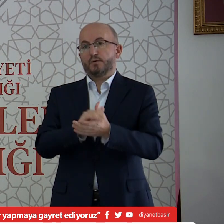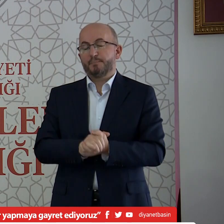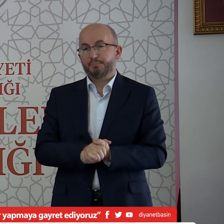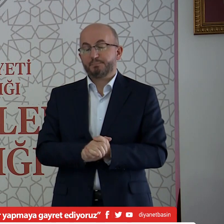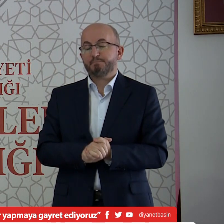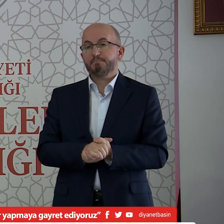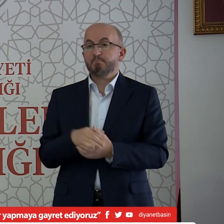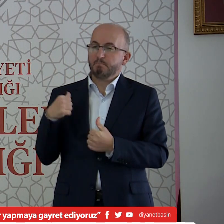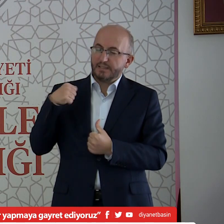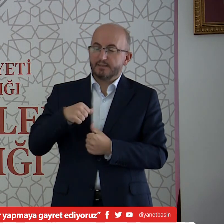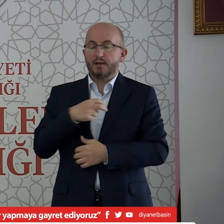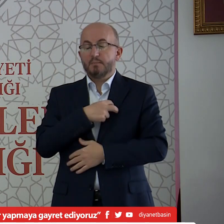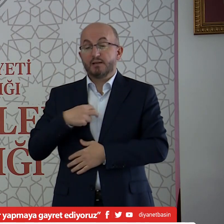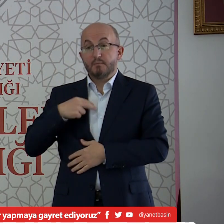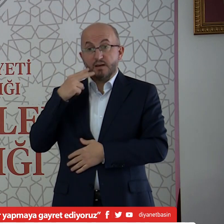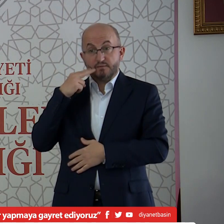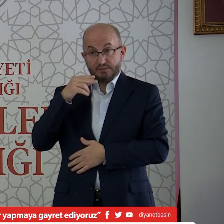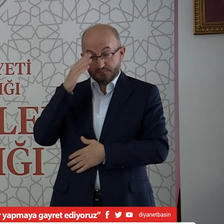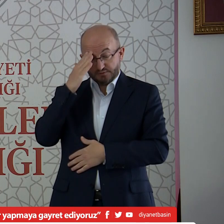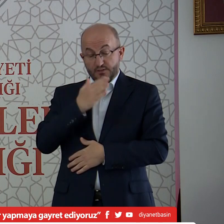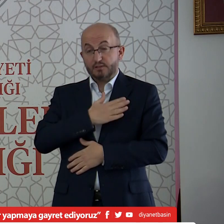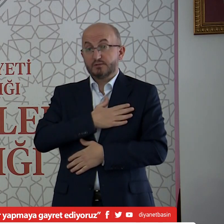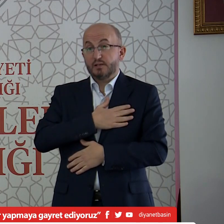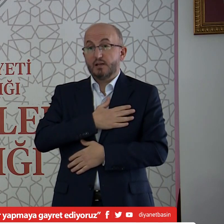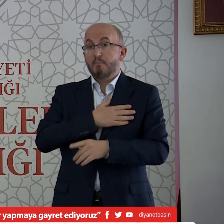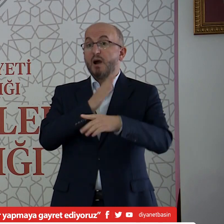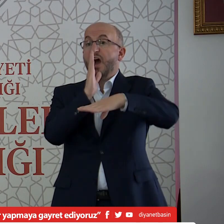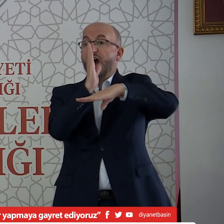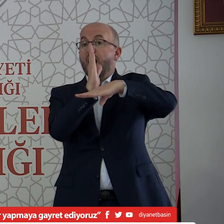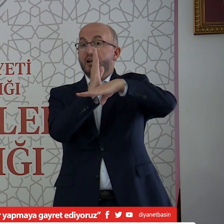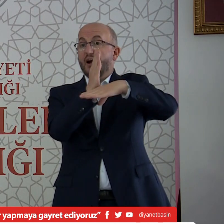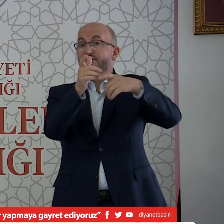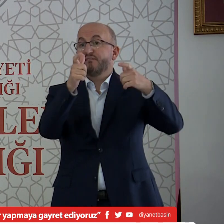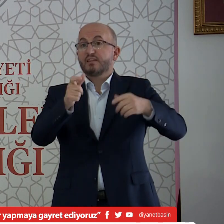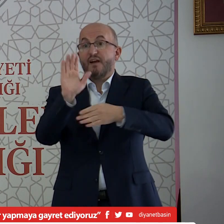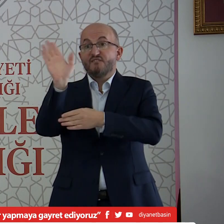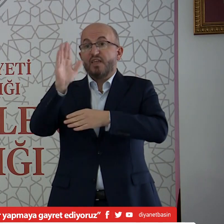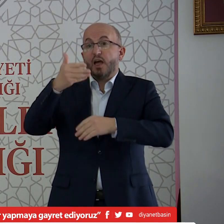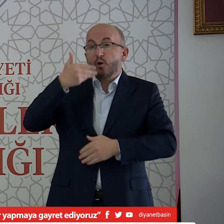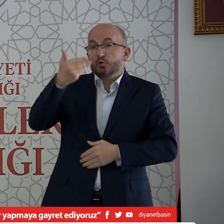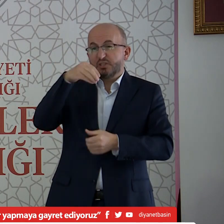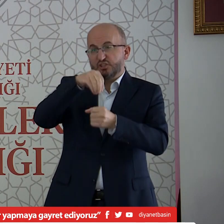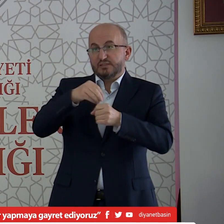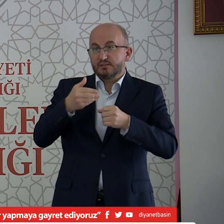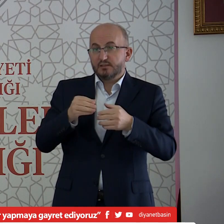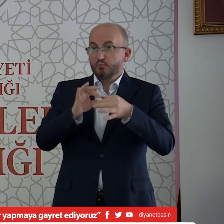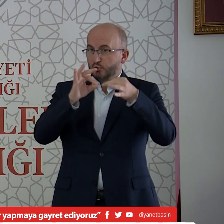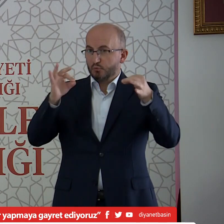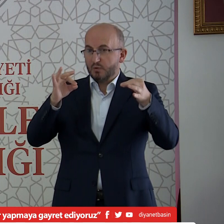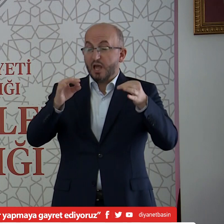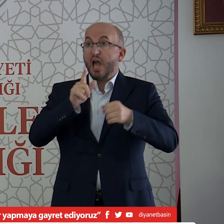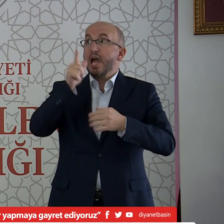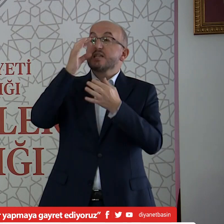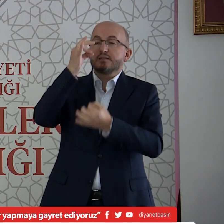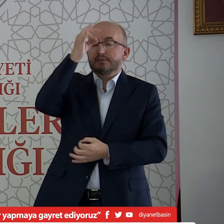Yine Peygamber Efendimiz'in Arafat'ta veda hutbesinde ifade buyurdu: